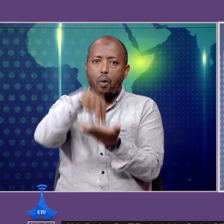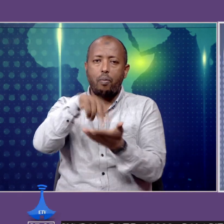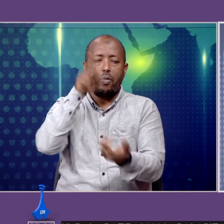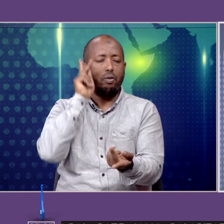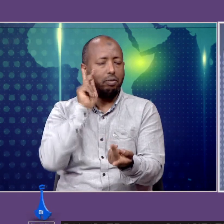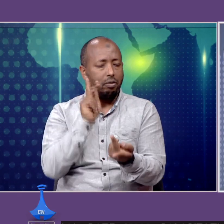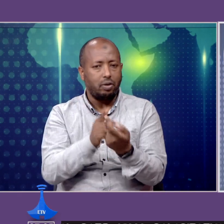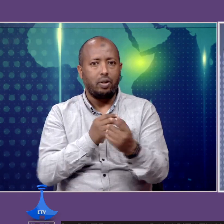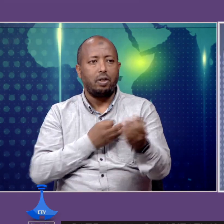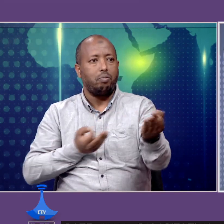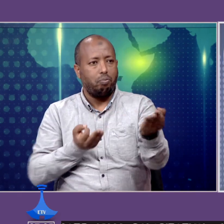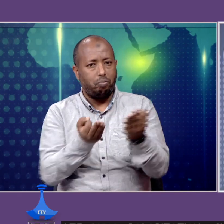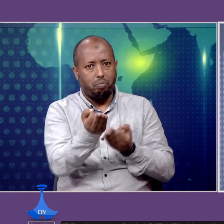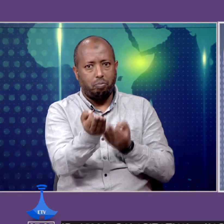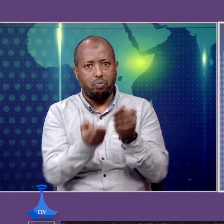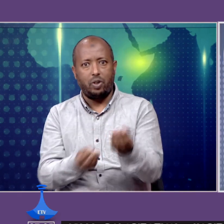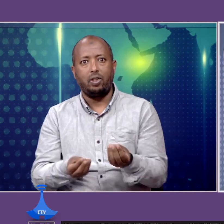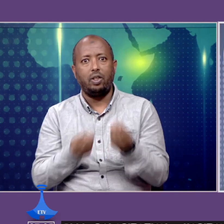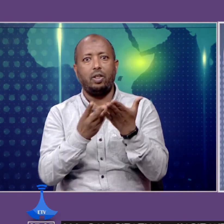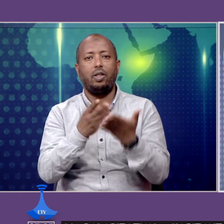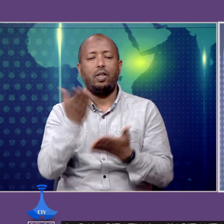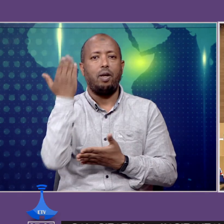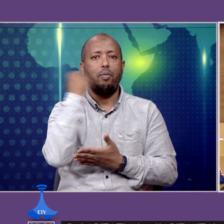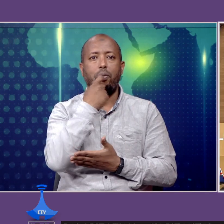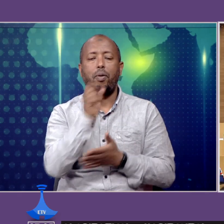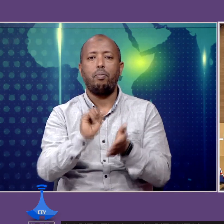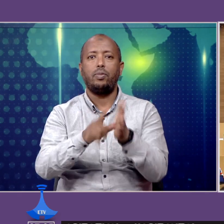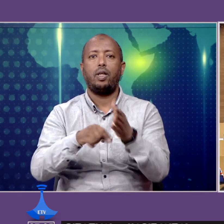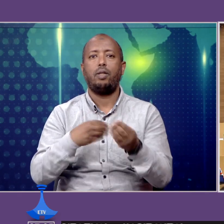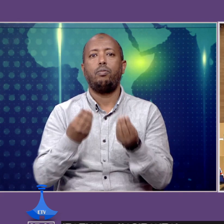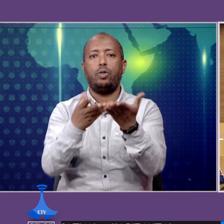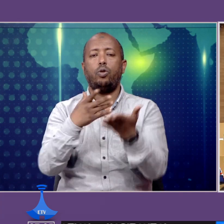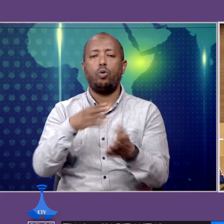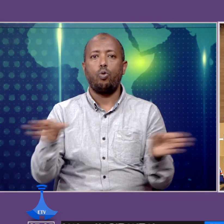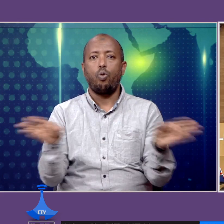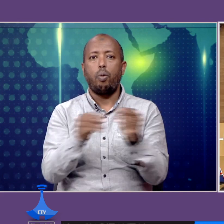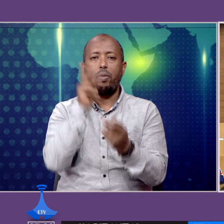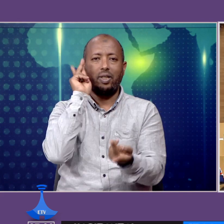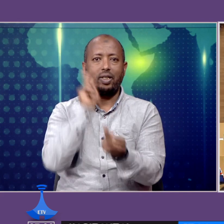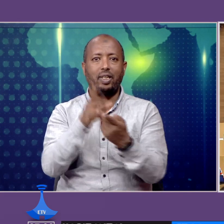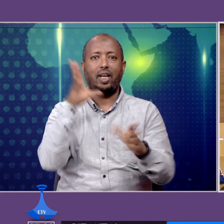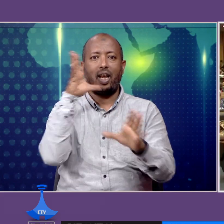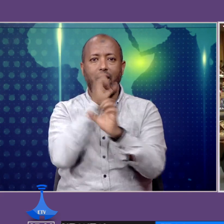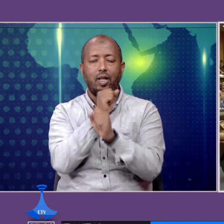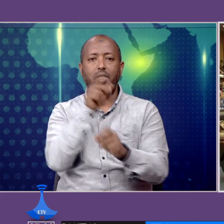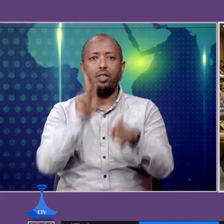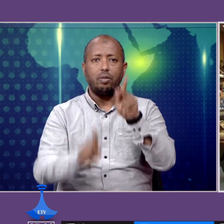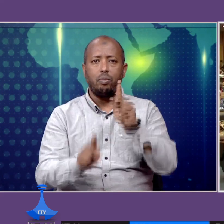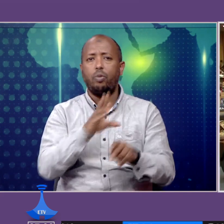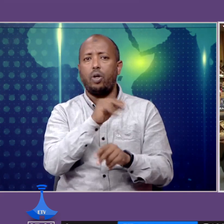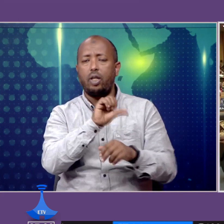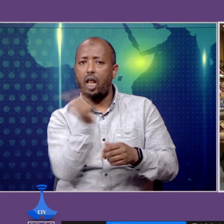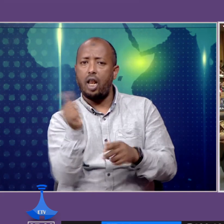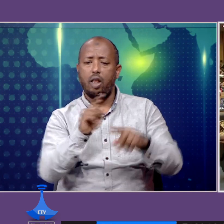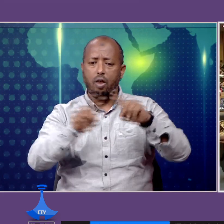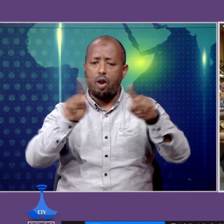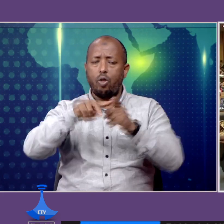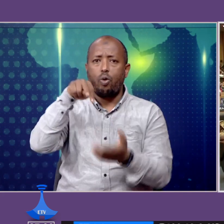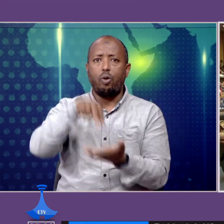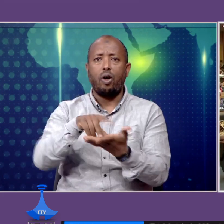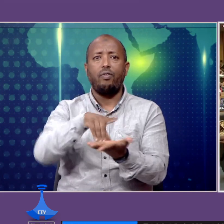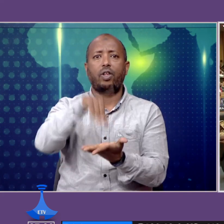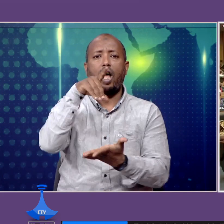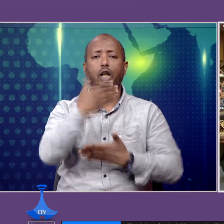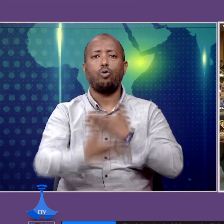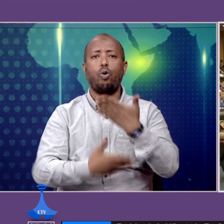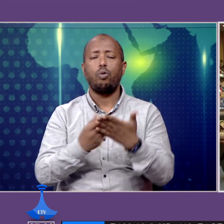بتهكل ياسردان بات نبر بلو موسد يتشلال قبايو بزكيت اندي تناكك ابرد سبون ديهم يتلايو تقوامات كفتنيا استواج